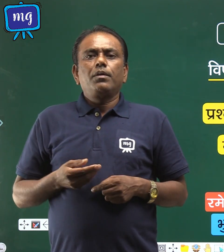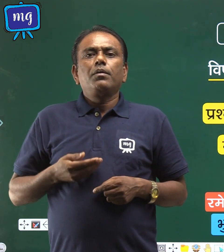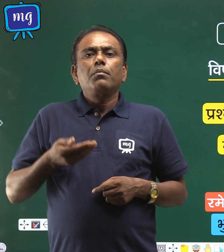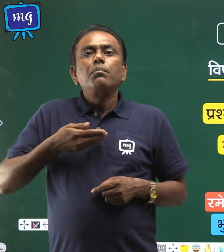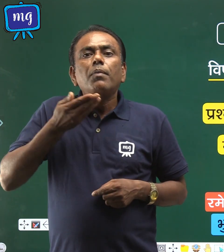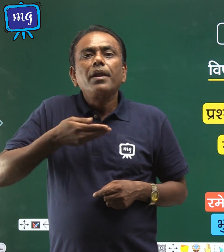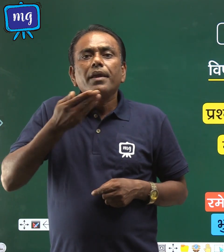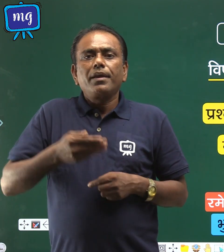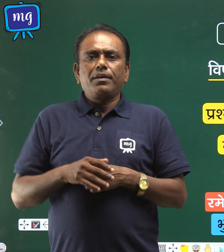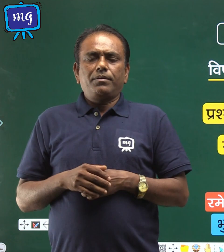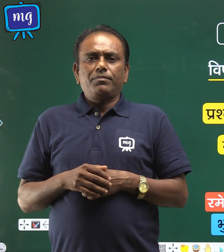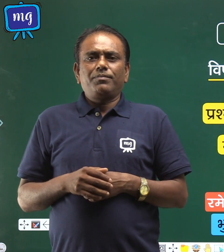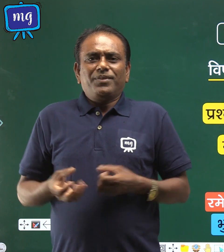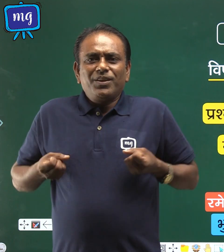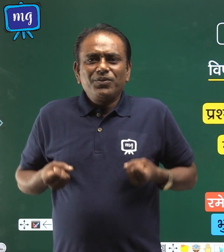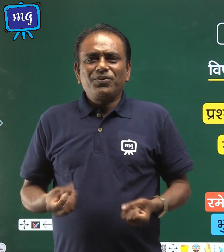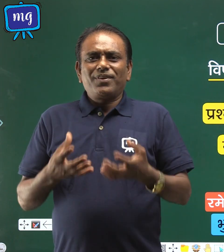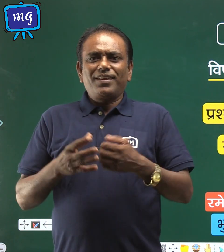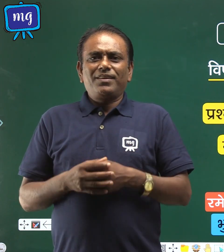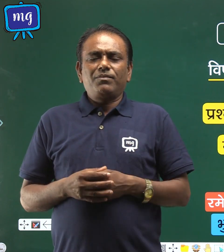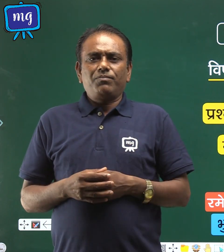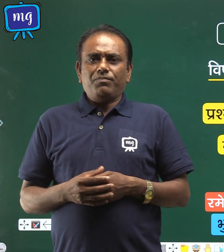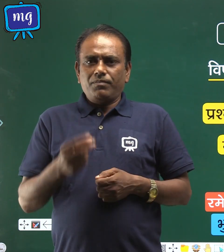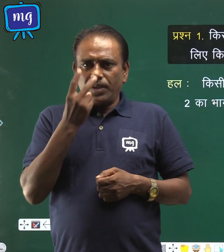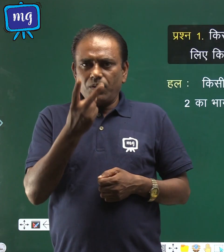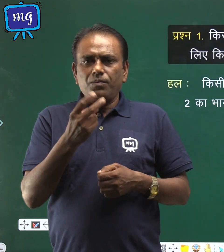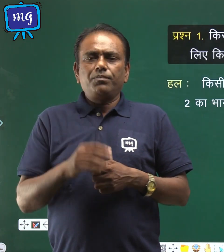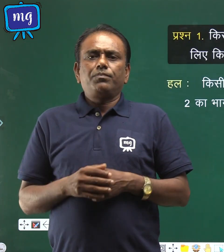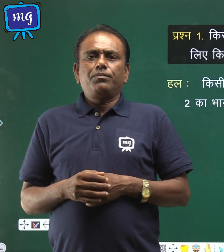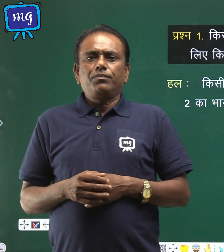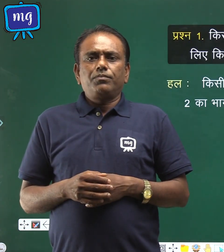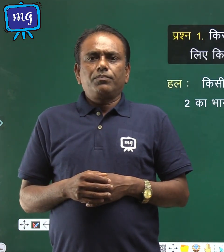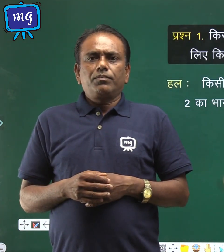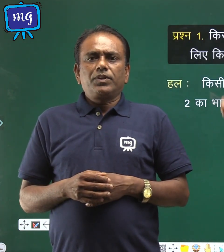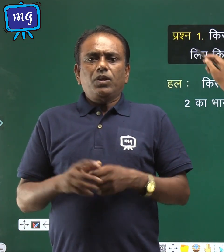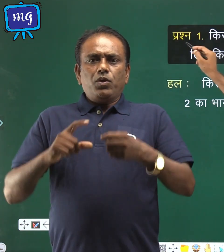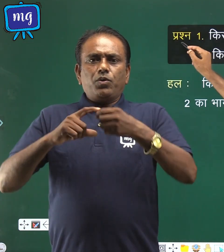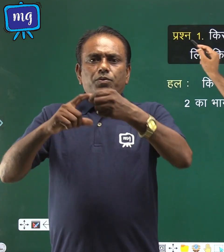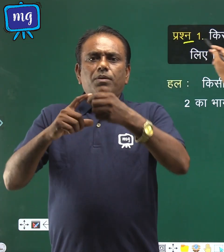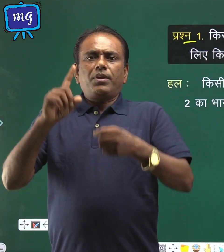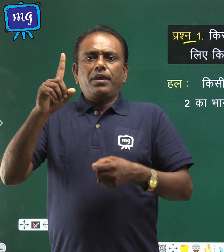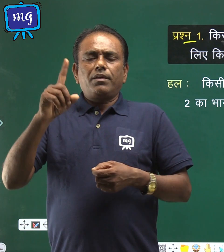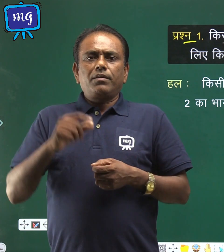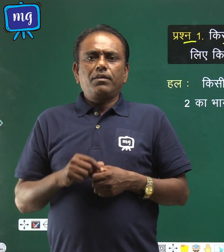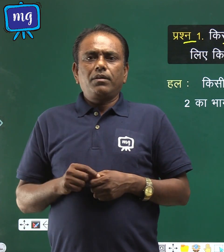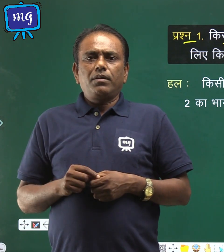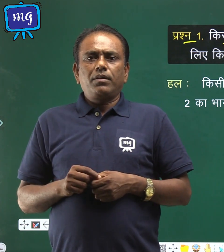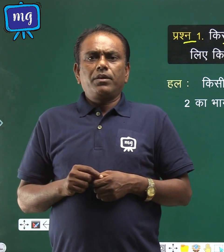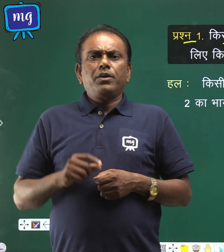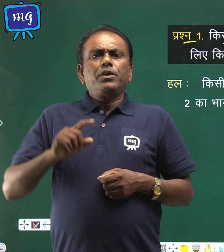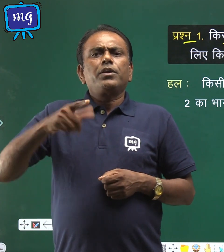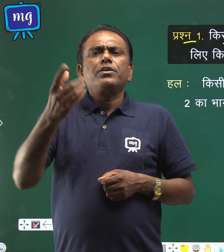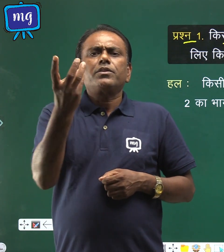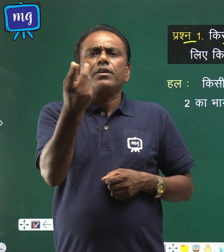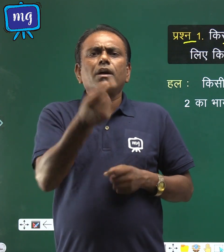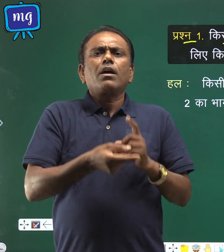पढ़ेंगे। शुरू करें। देखो, प्रश्न नंबर 1, किसी संख्या